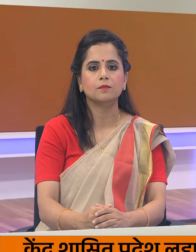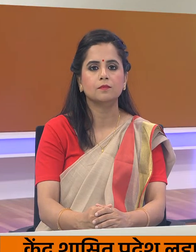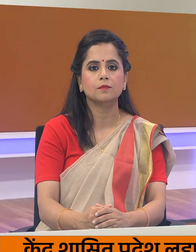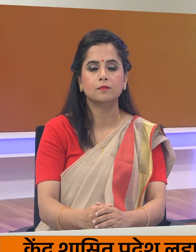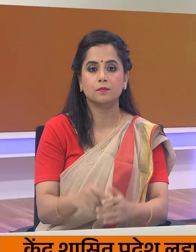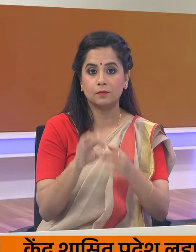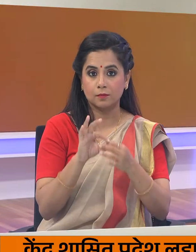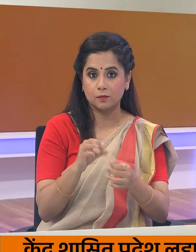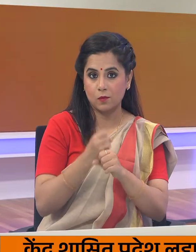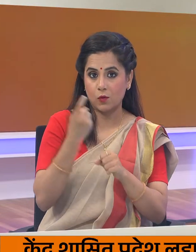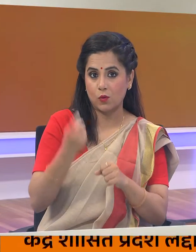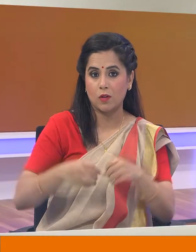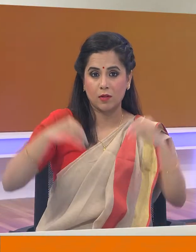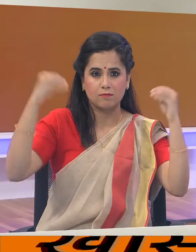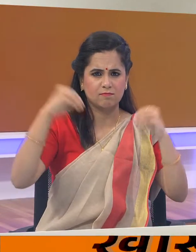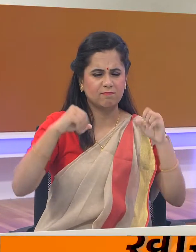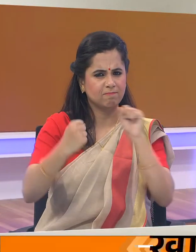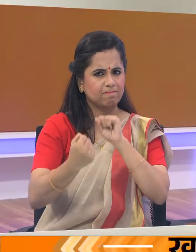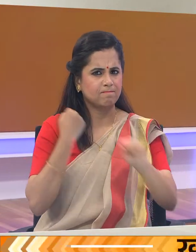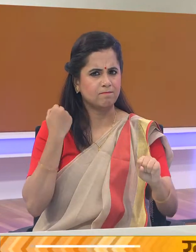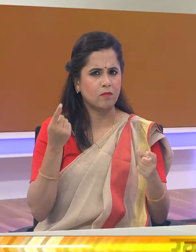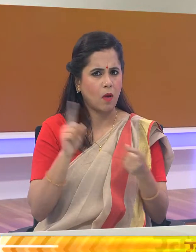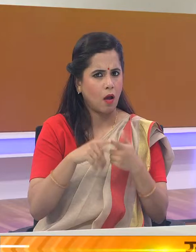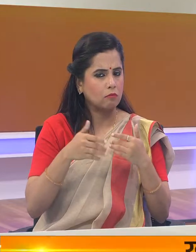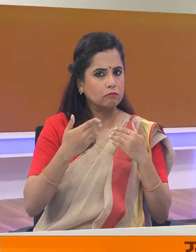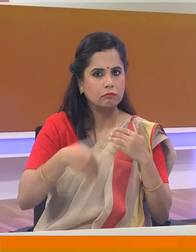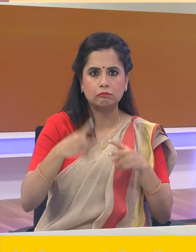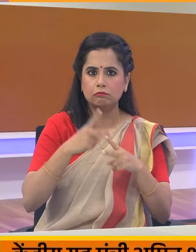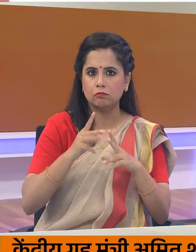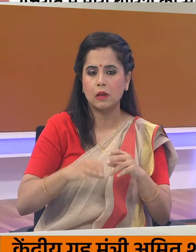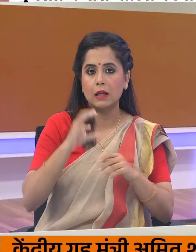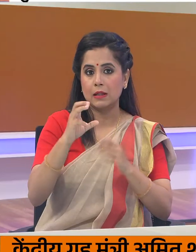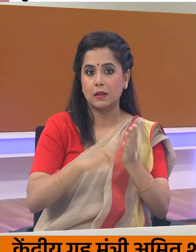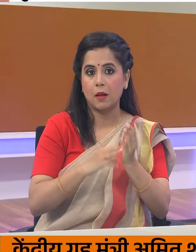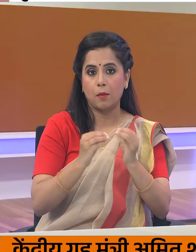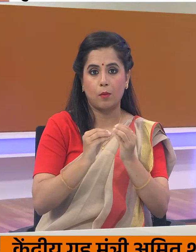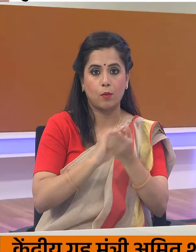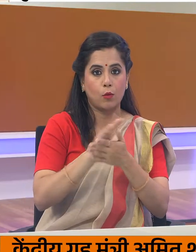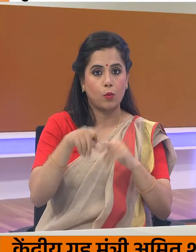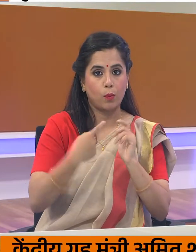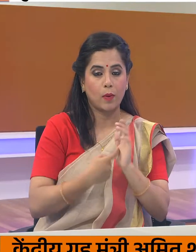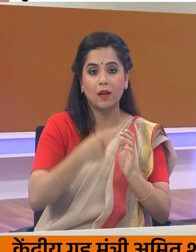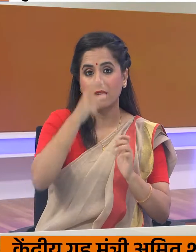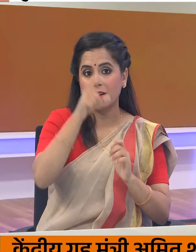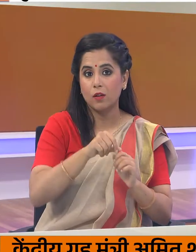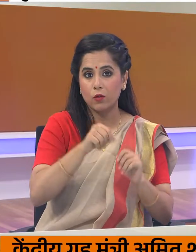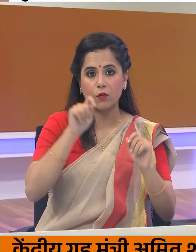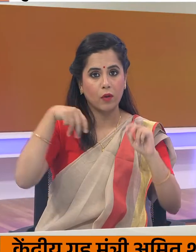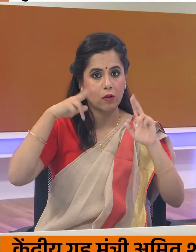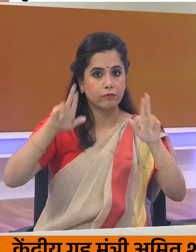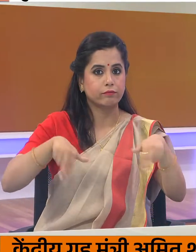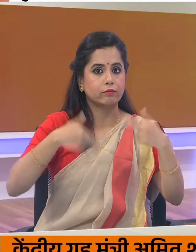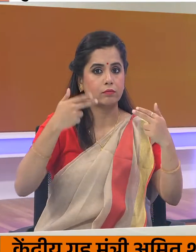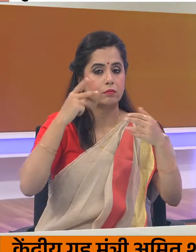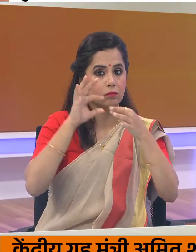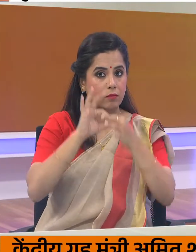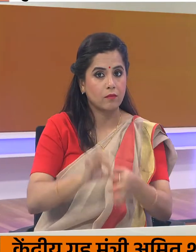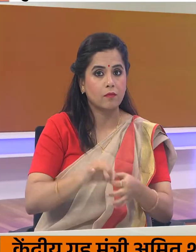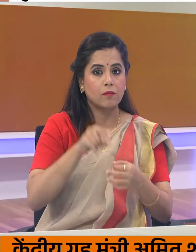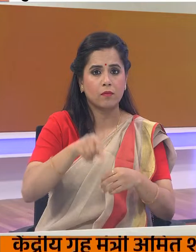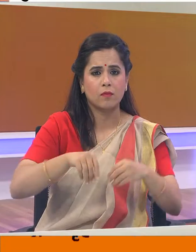और इस बीच गुजरात में भारी बारिश का दौर जारी है। मुख्यमंत्री भूपेंद्र पटेल ने वीडियो कॉन्फ्रेंस के माध्यम